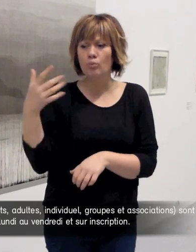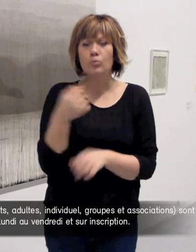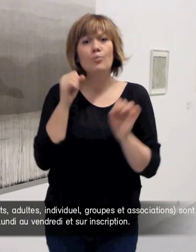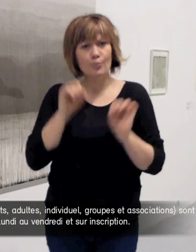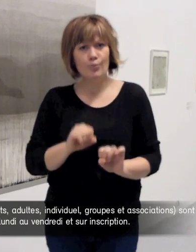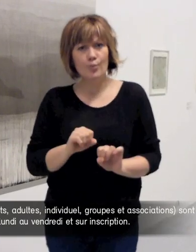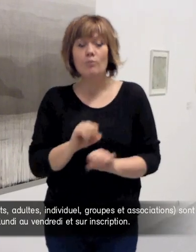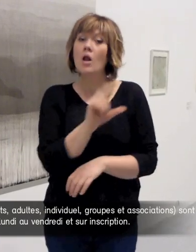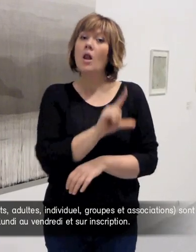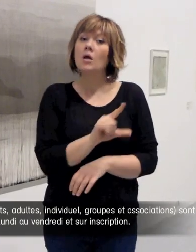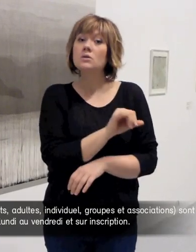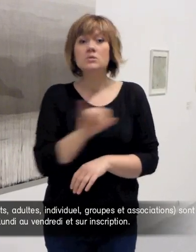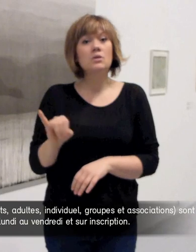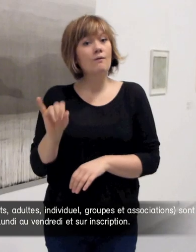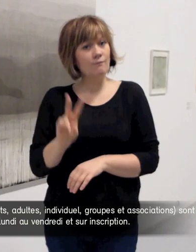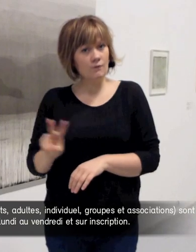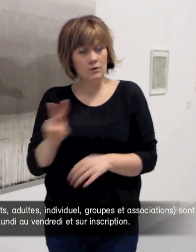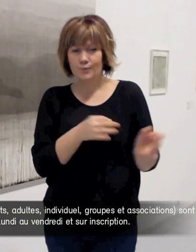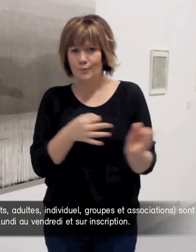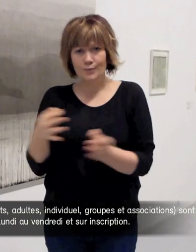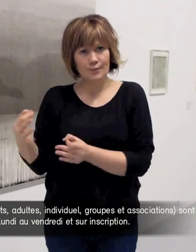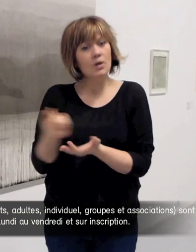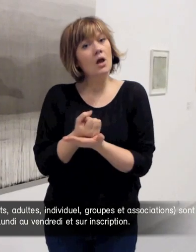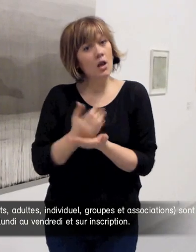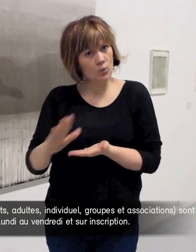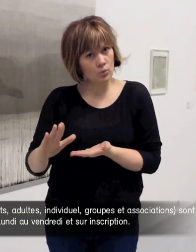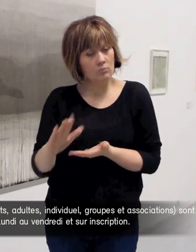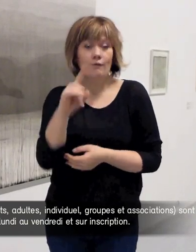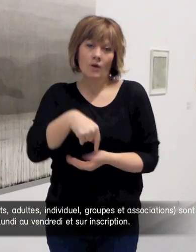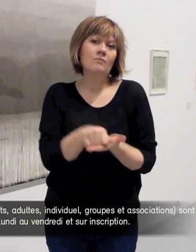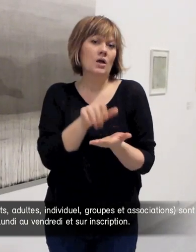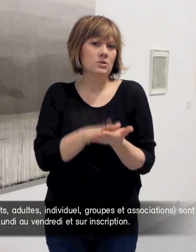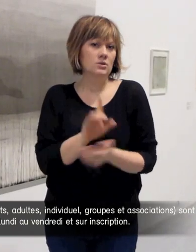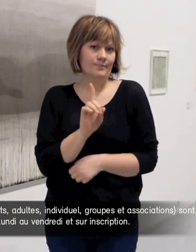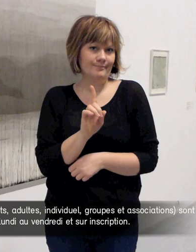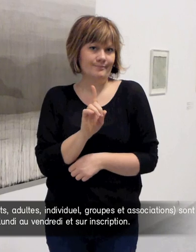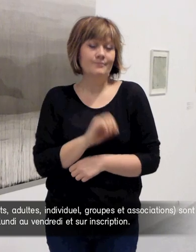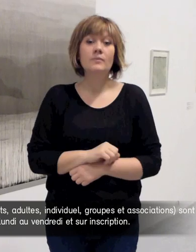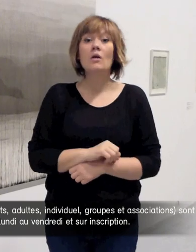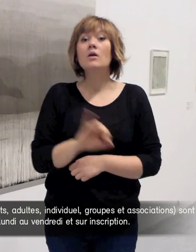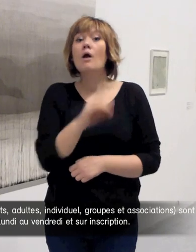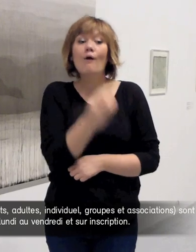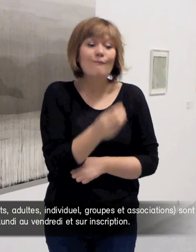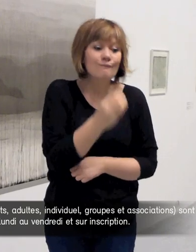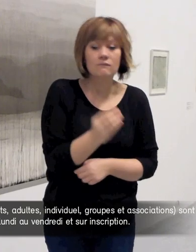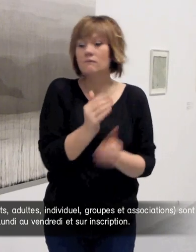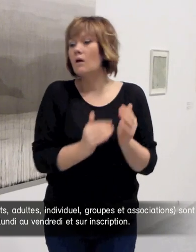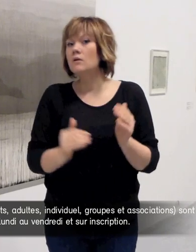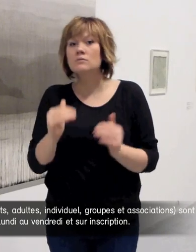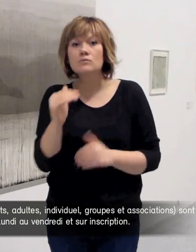Ces visites pour tous, enfants, adultes, individuels, groupes et associations, sont proposées gratuitement du lundi au